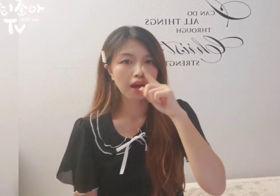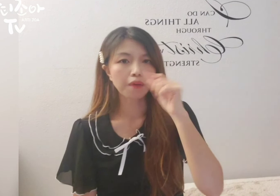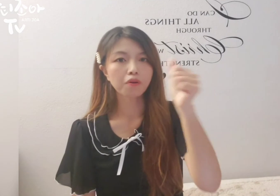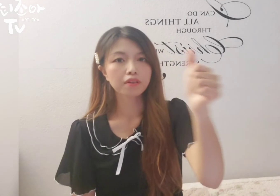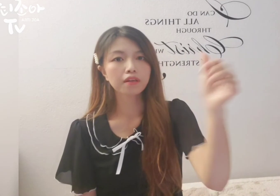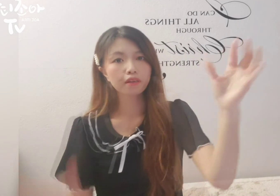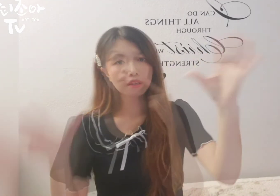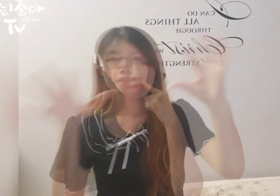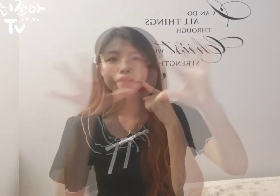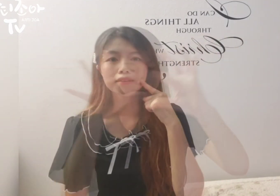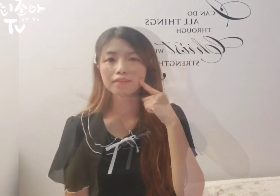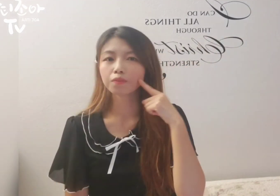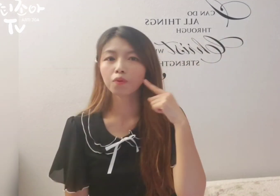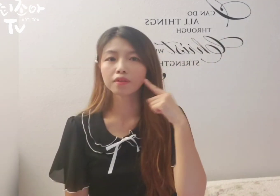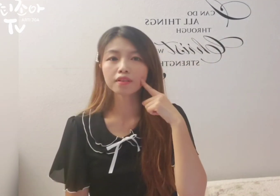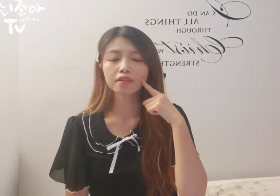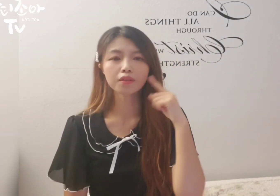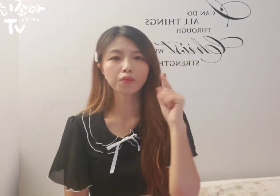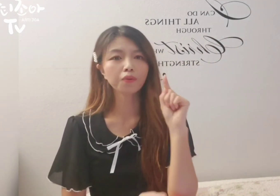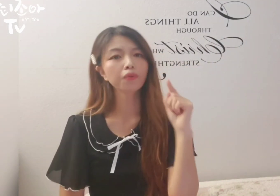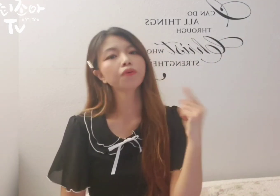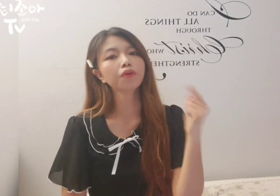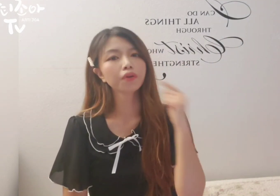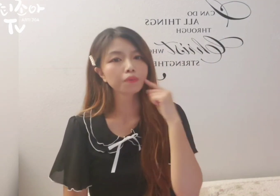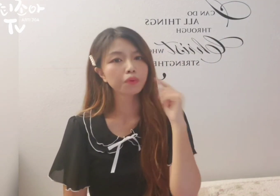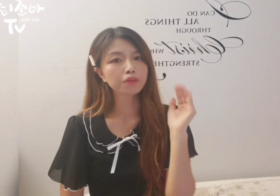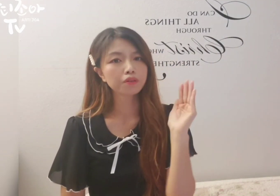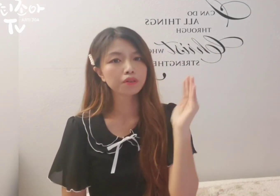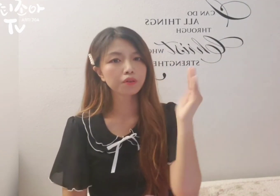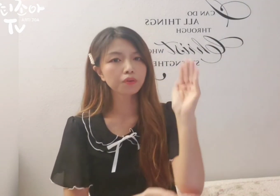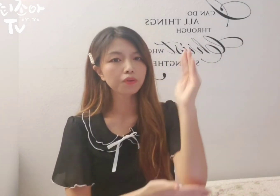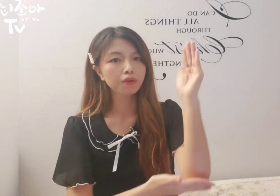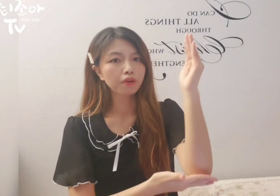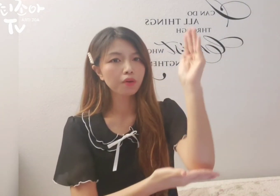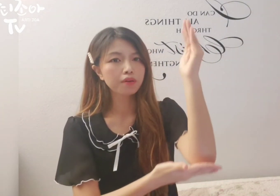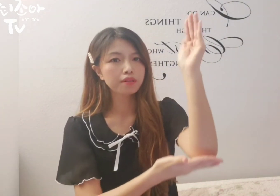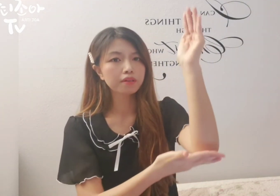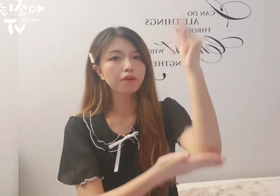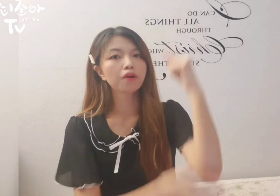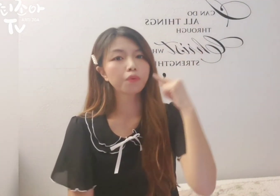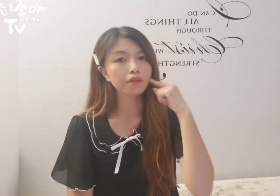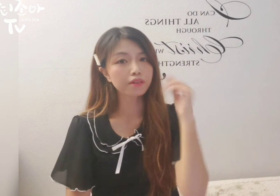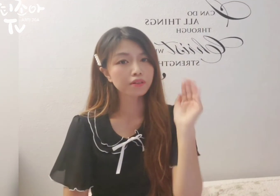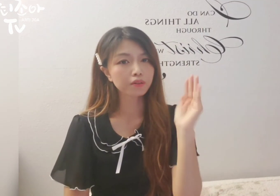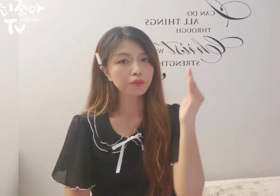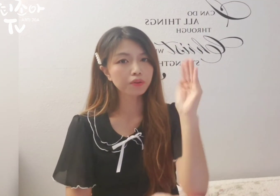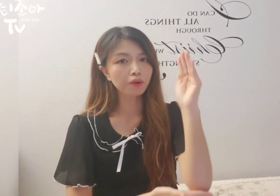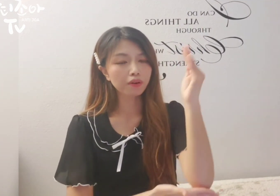아버지의 볼 찍으시고 볼 찍으시고 이렇게 올리시는 거예요 볼 찍으시고 이렇게